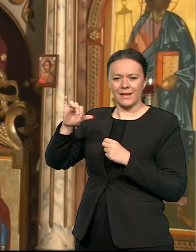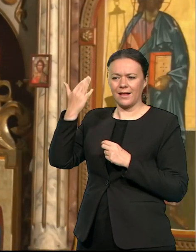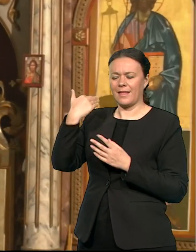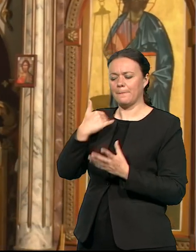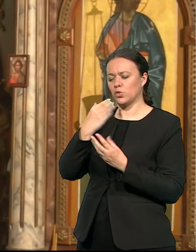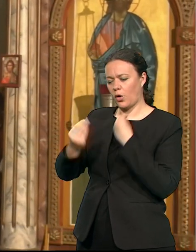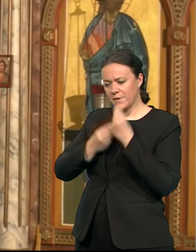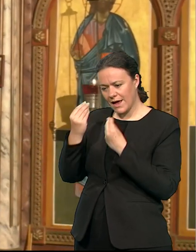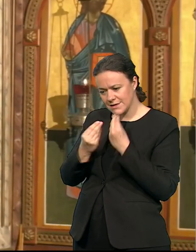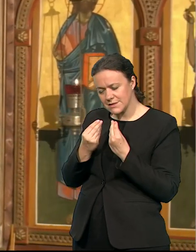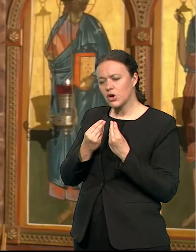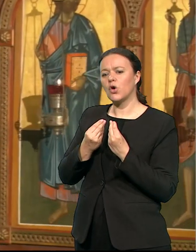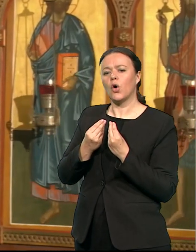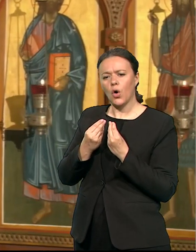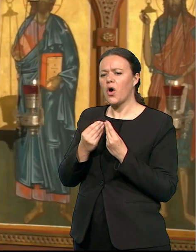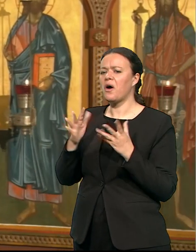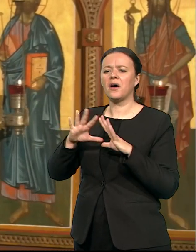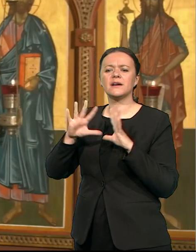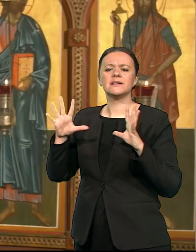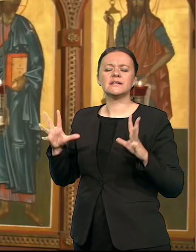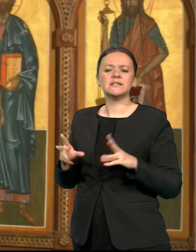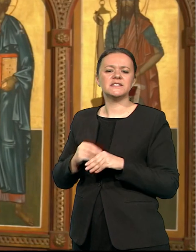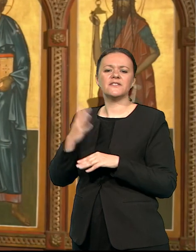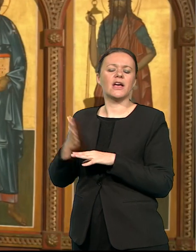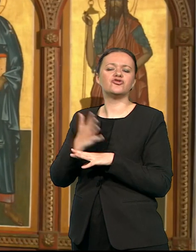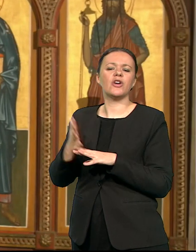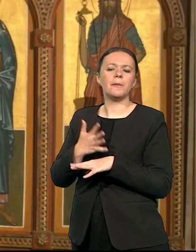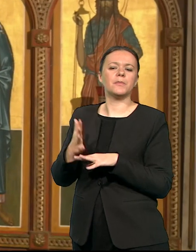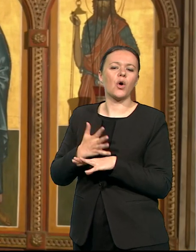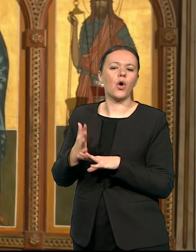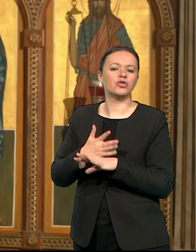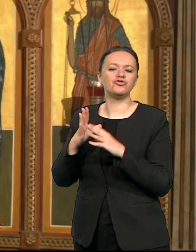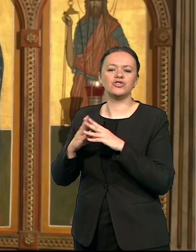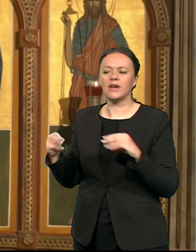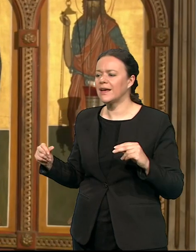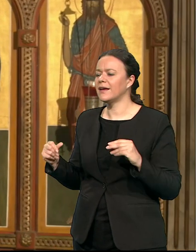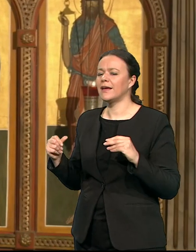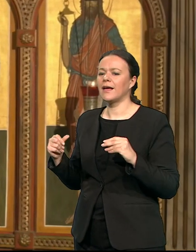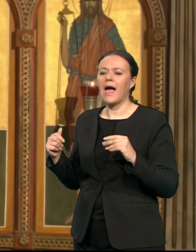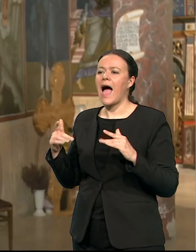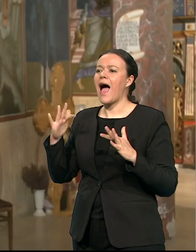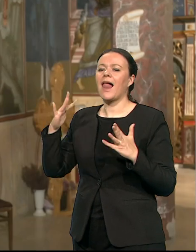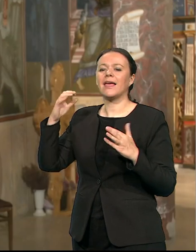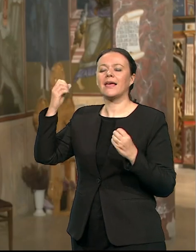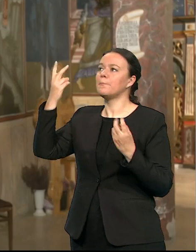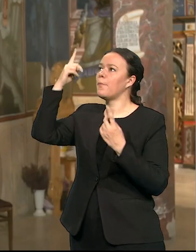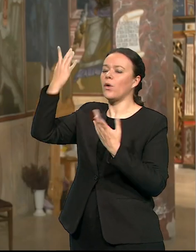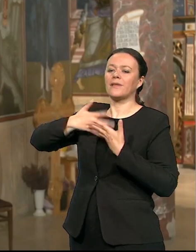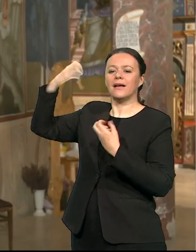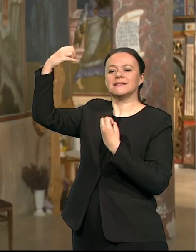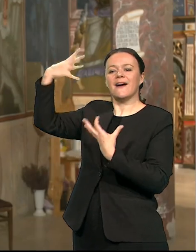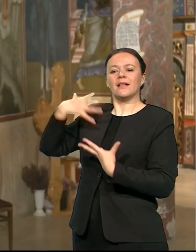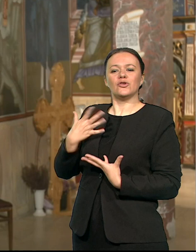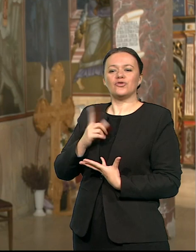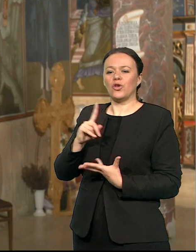jednoj poslanici, gdje kaže sve će proći sa kukom. I stihije, ali svjetlost neće proći. To je za nas,